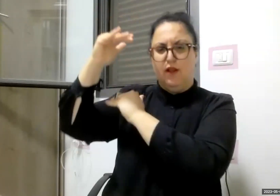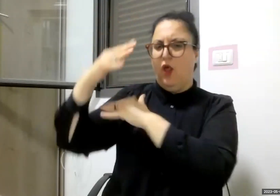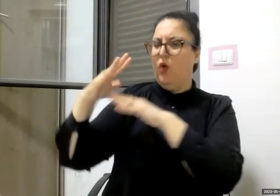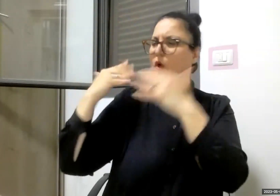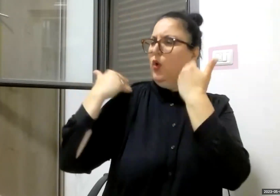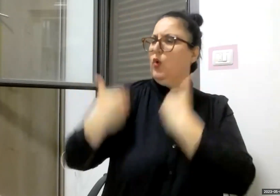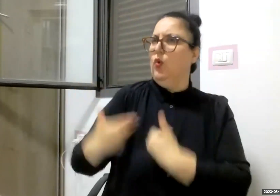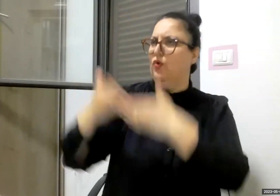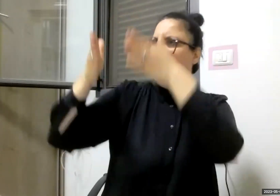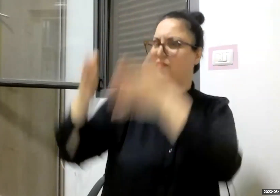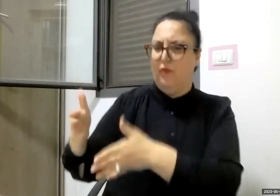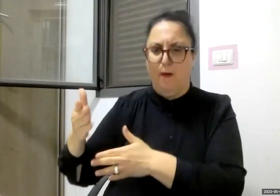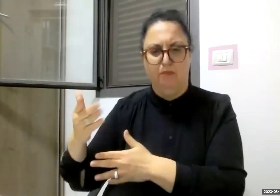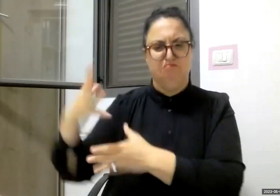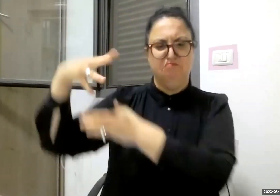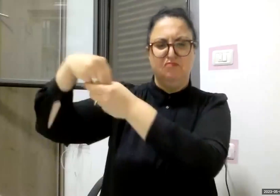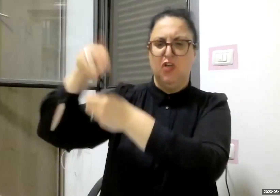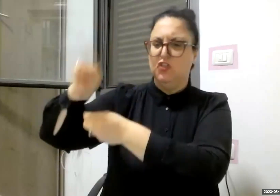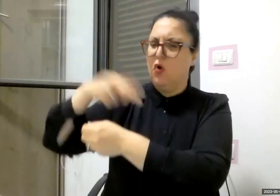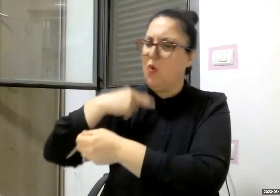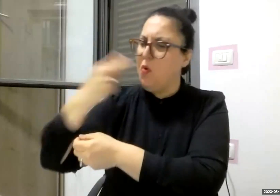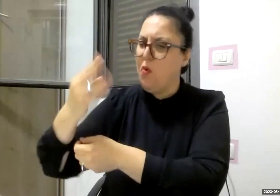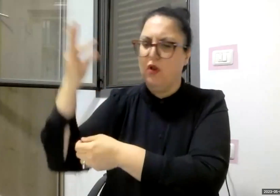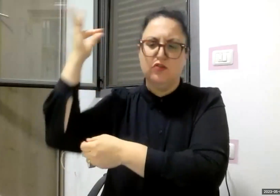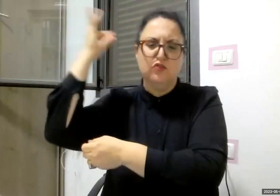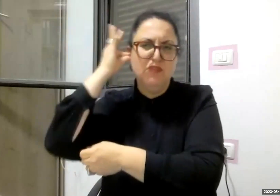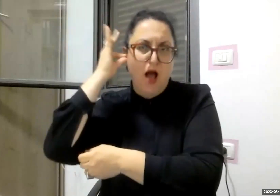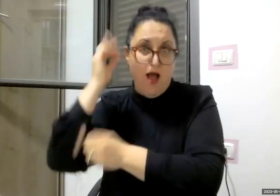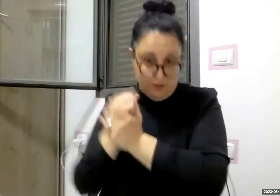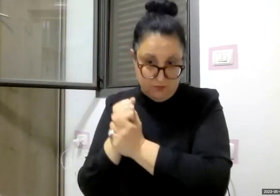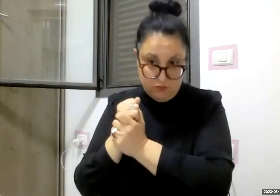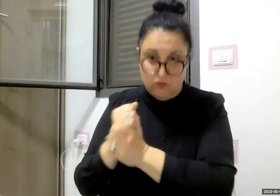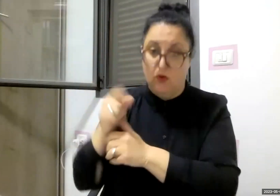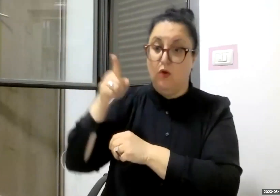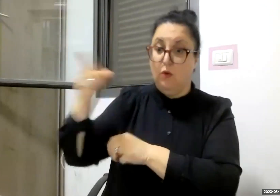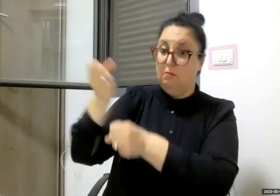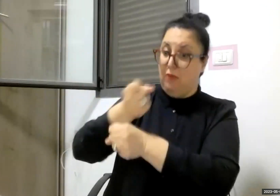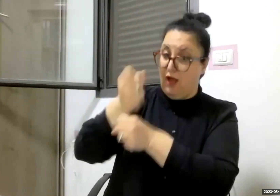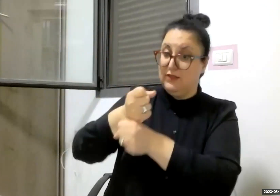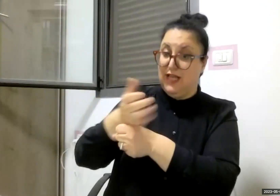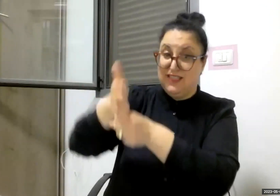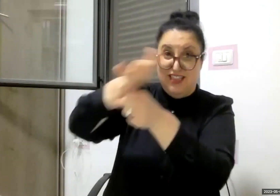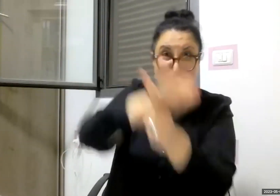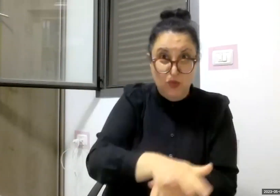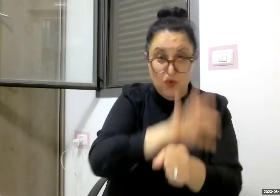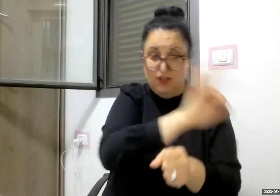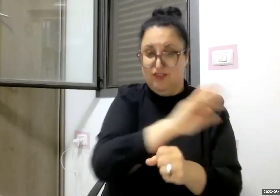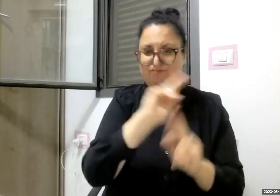מתארת יחס של עליונות הגוף, אם יש לאדם כל בשמיעה, זה